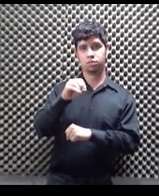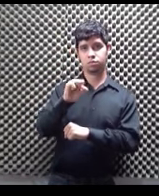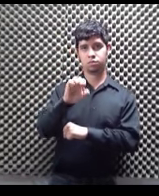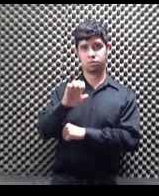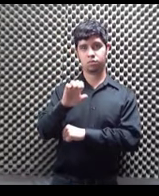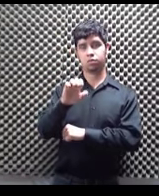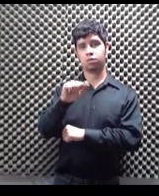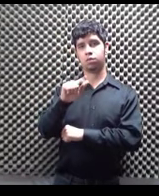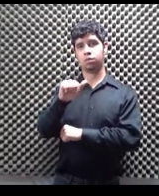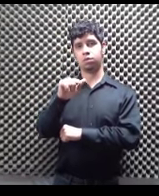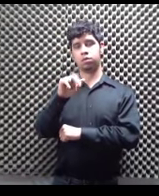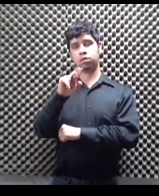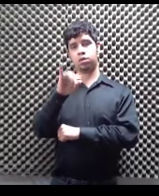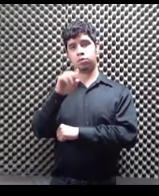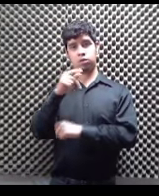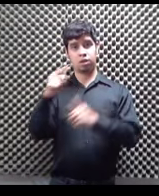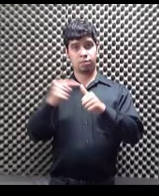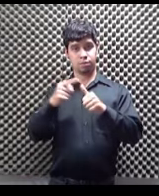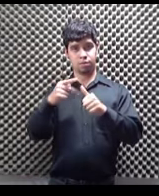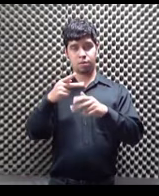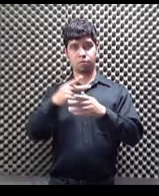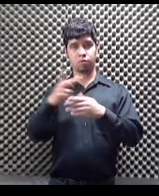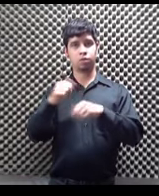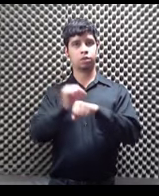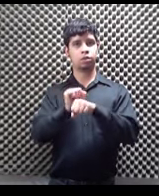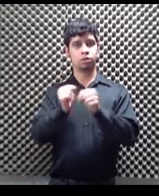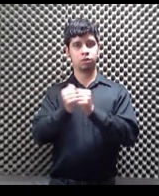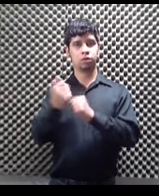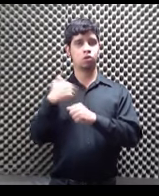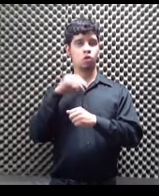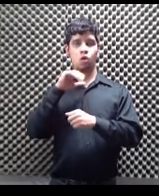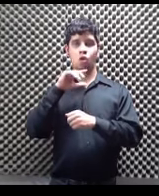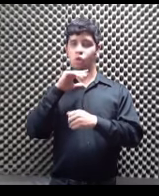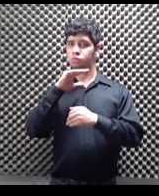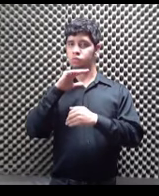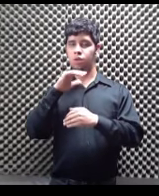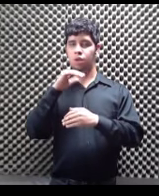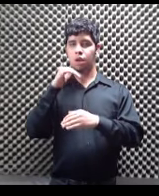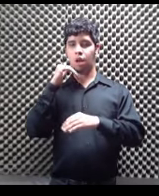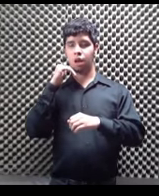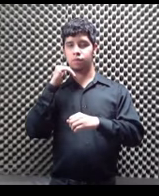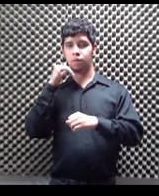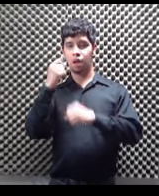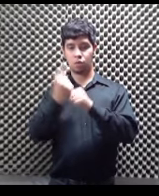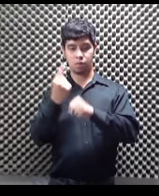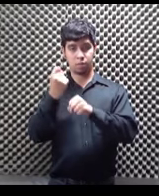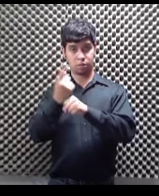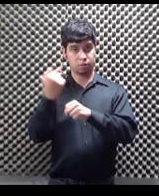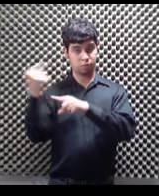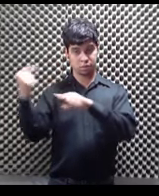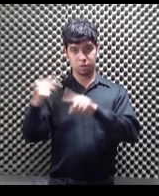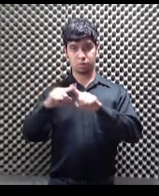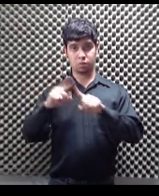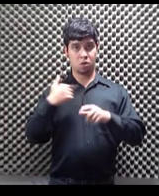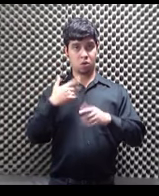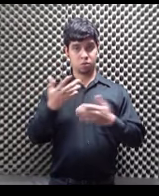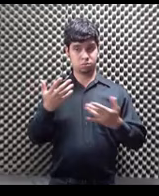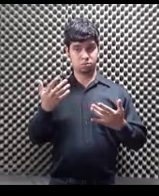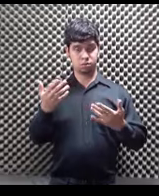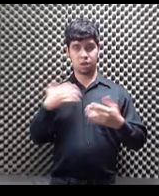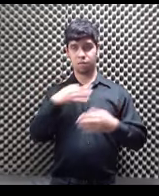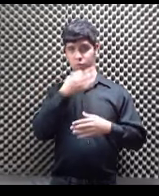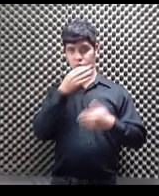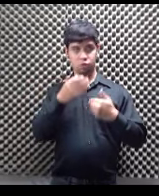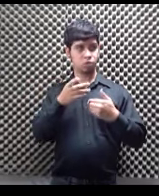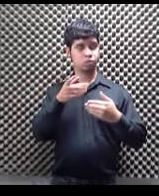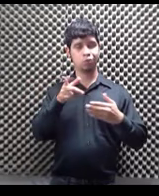primer programa, nosotros. Exactamente. Desde 2011 lo tenemos aquí. Ay, qué bueno. Todos los años bien. Él viene, pero nunca había venido tan cerquita, ¿verdad? Y yo dije. Sí. Por eso se